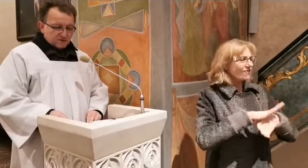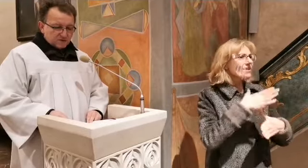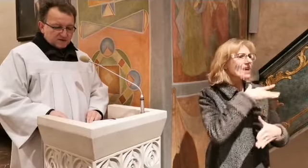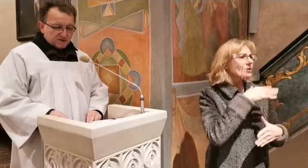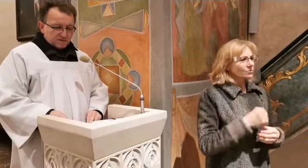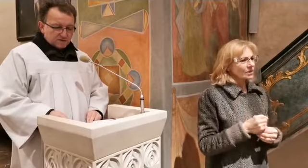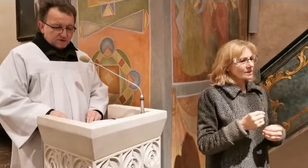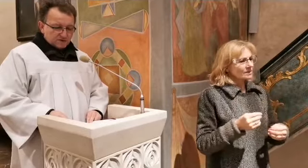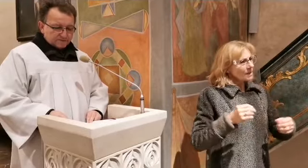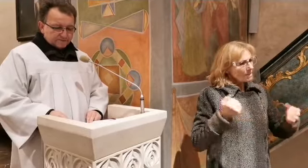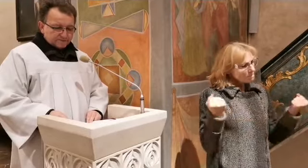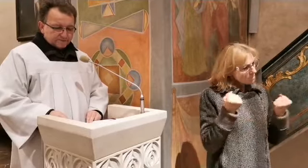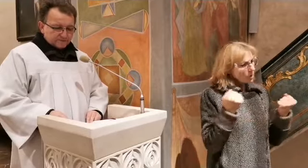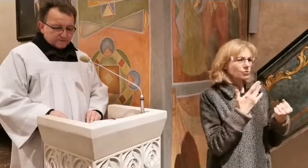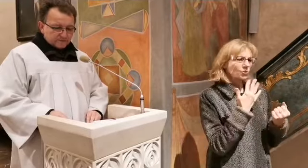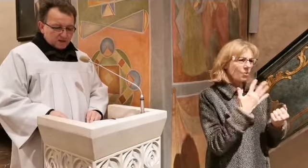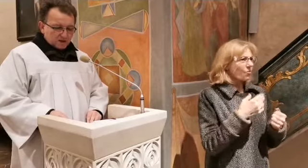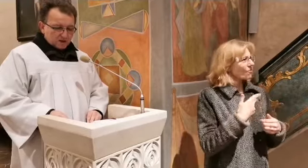Podnieś głos, nie bój się.